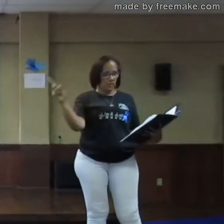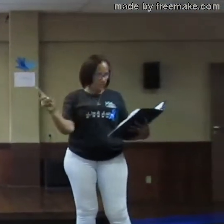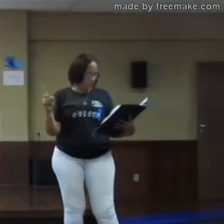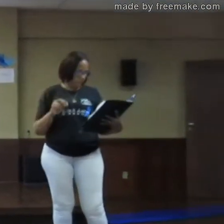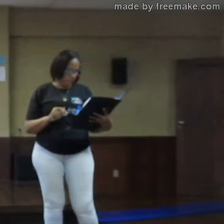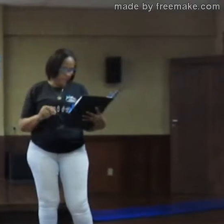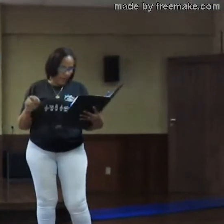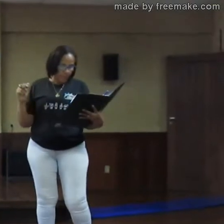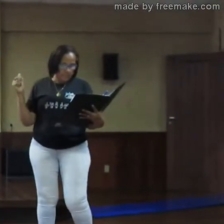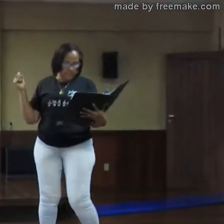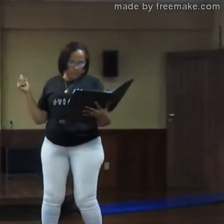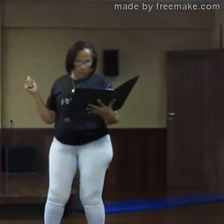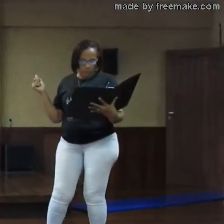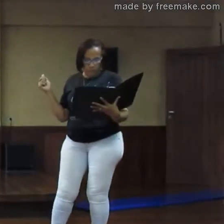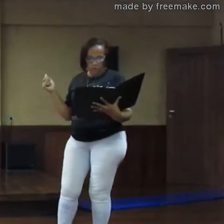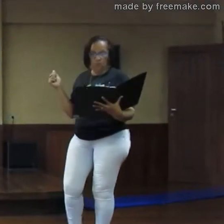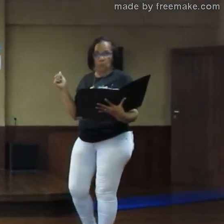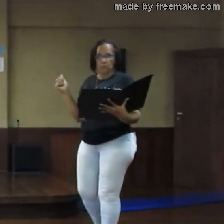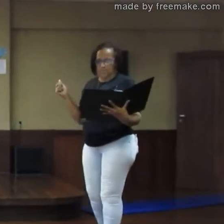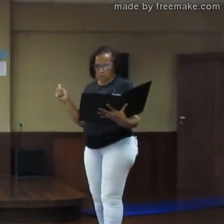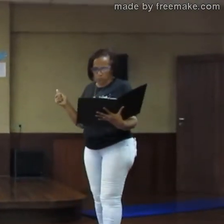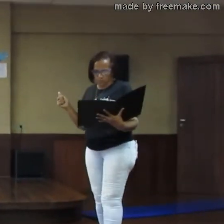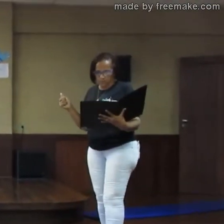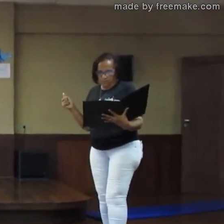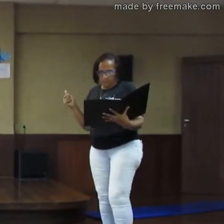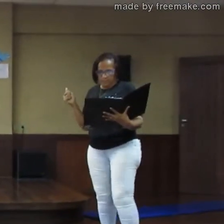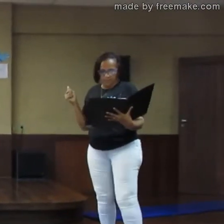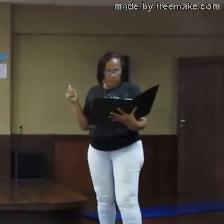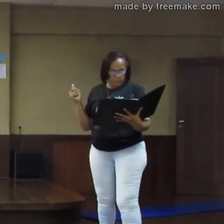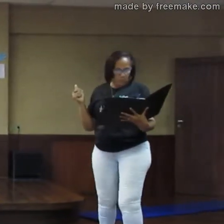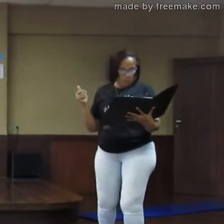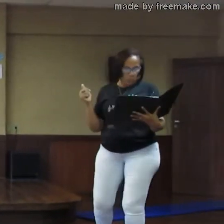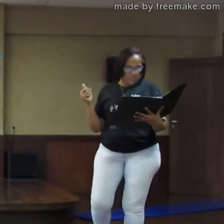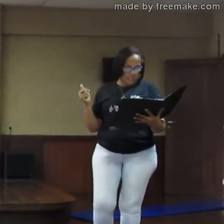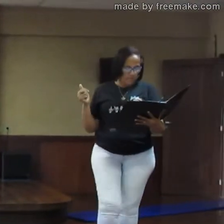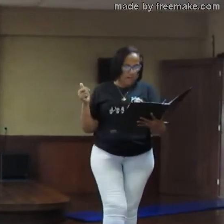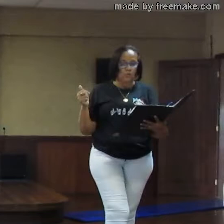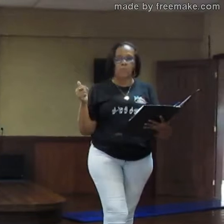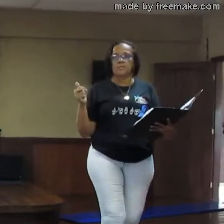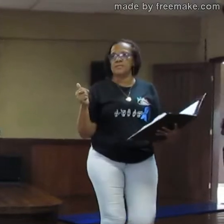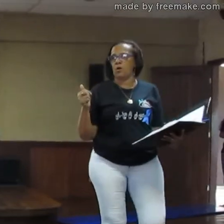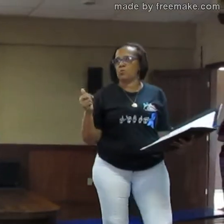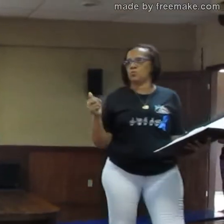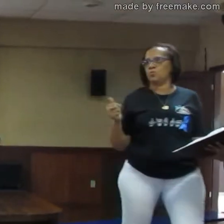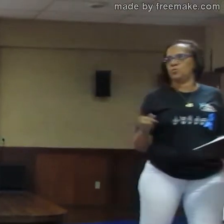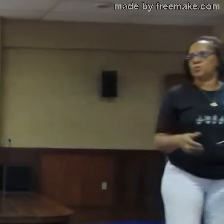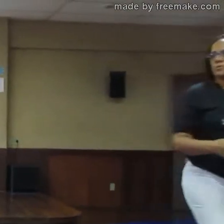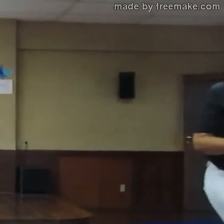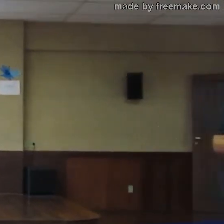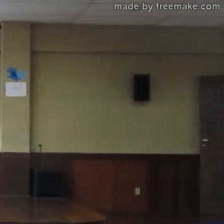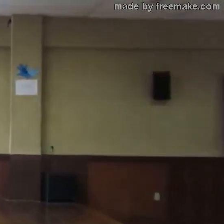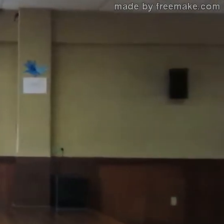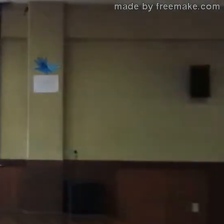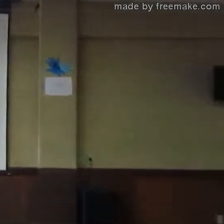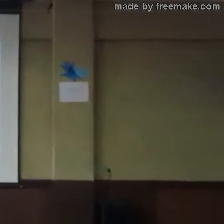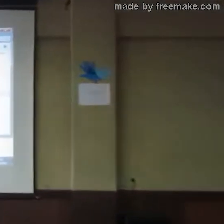Bom dia. Agora exibiremos um vídeo sobre a comunidade surda, para que vocês possam conhecer mais do potencial dos surdos.